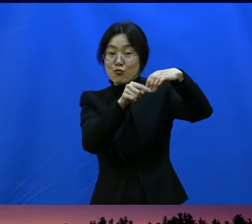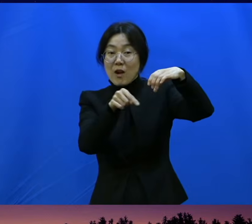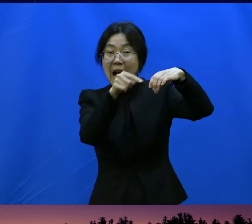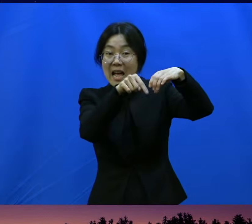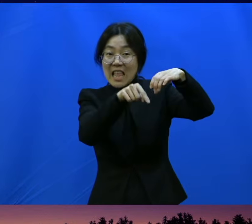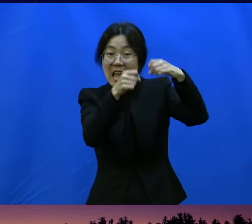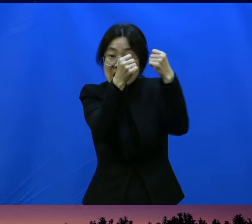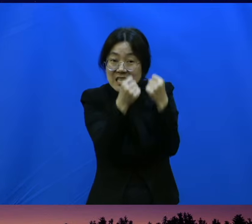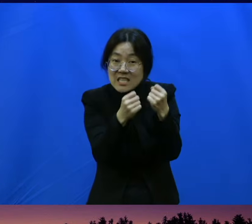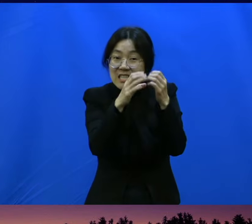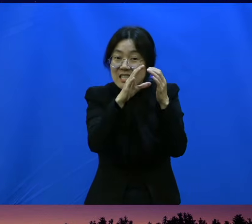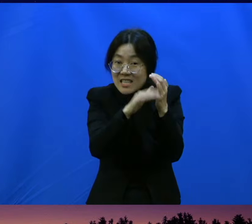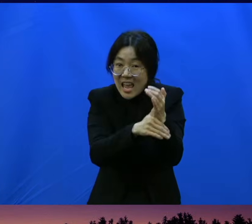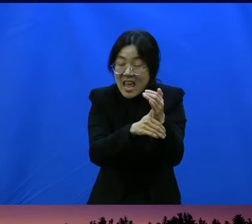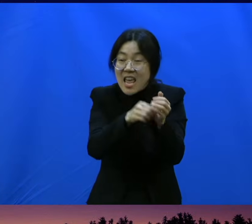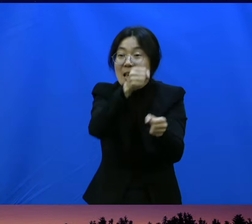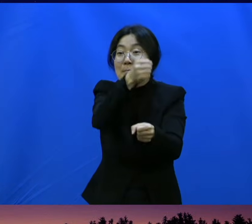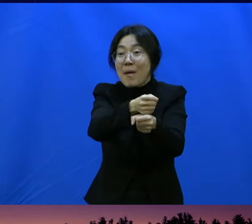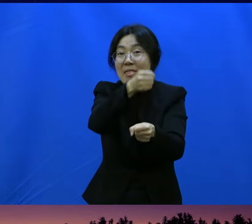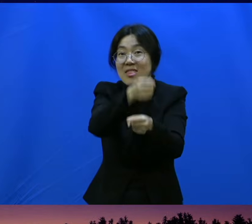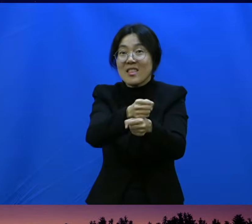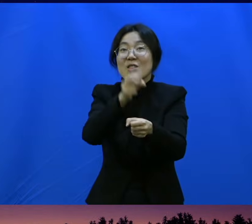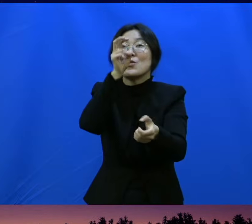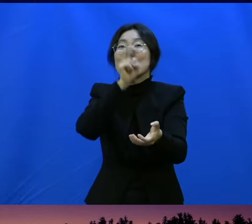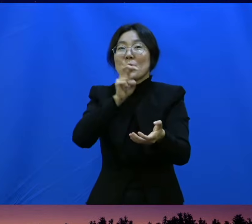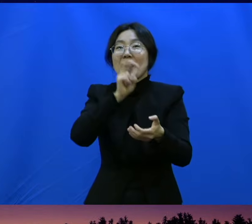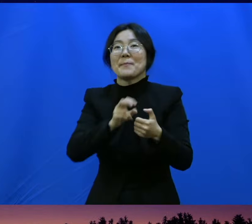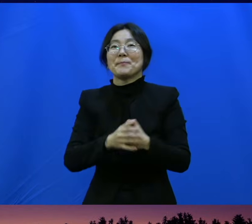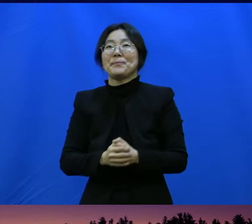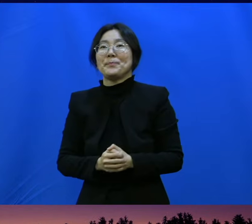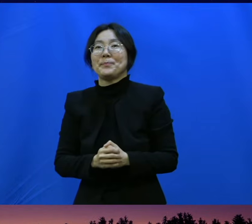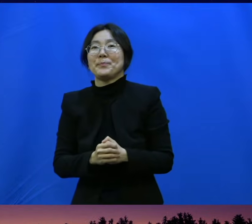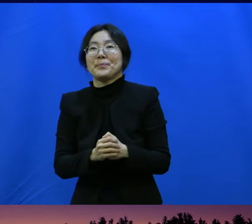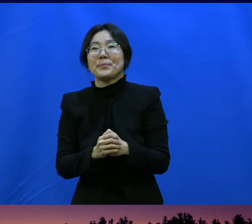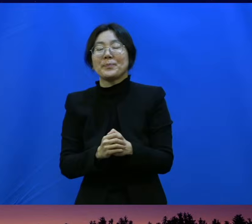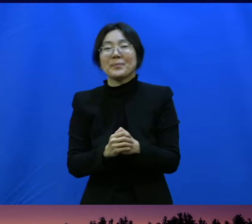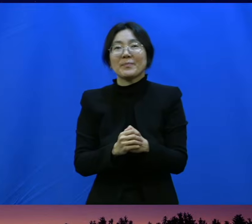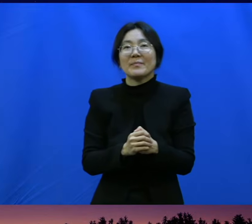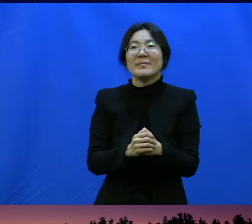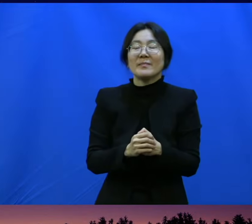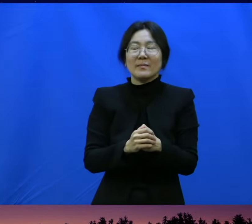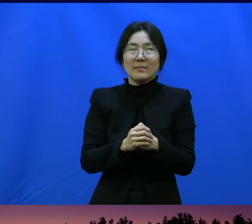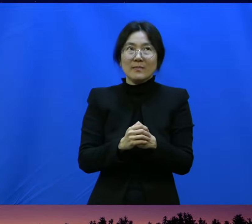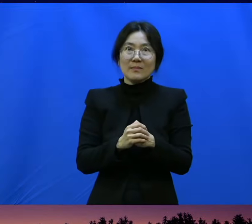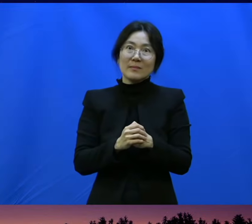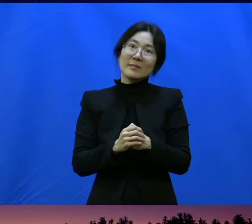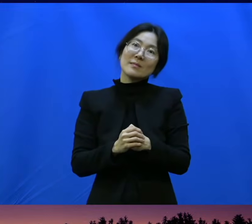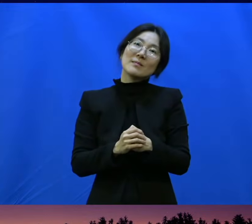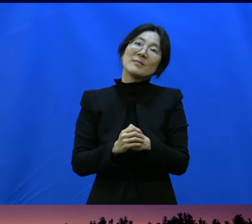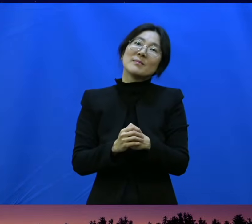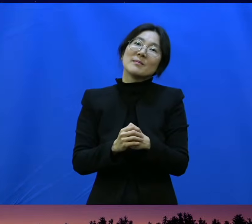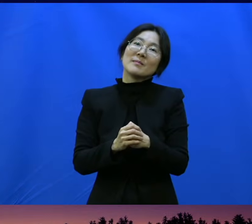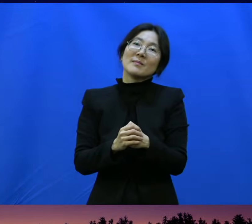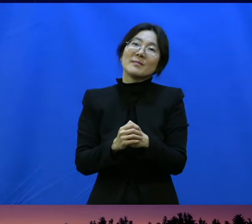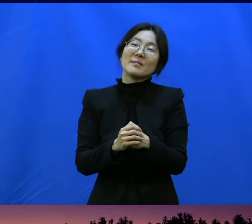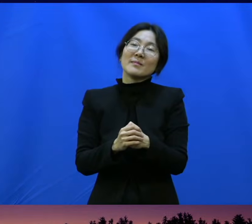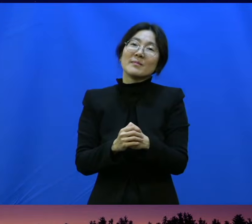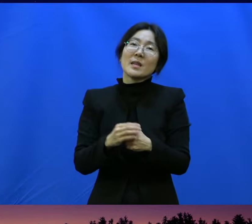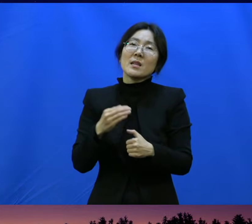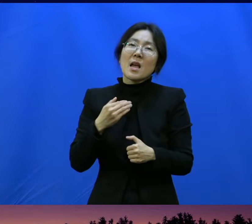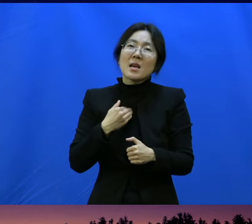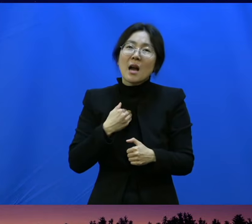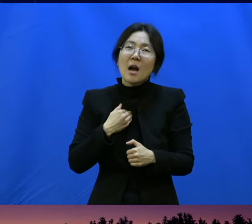이랬어요. 그러니까 이게 이제 아둘람 굴을 말하는 겁니다. 아둘람 굴에서 시를 지은 겁니다.